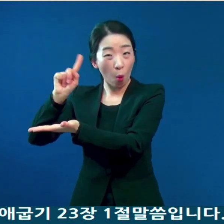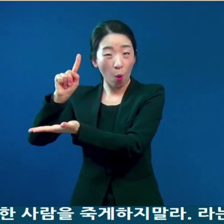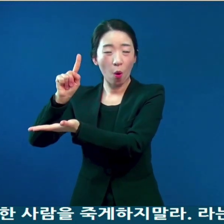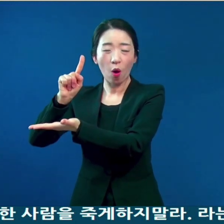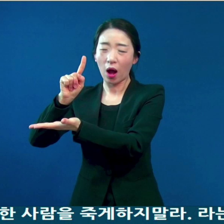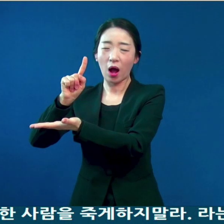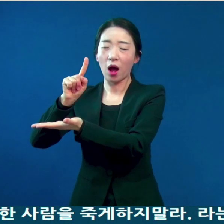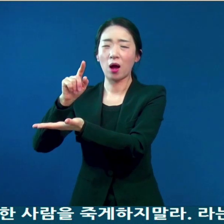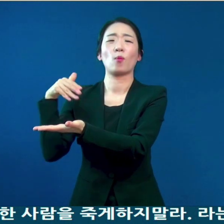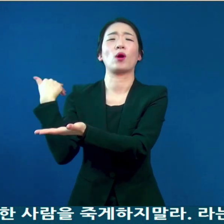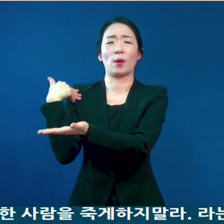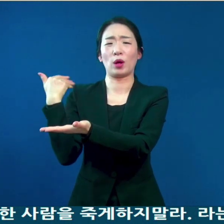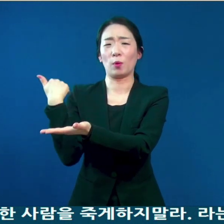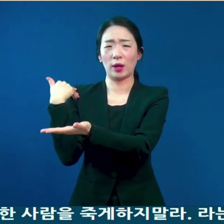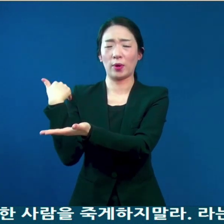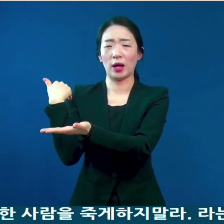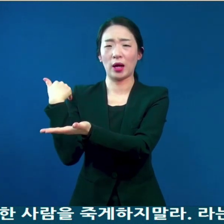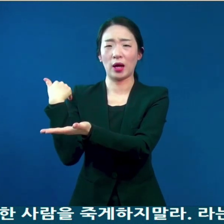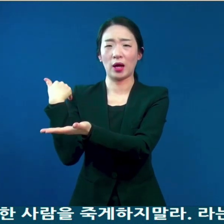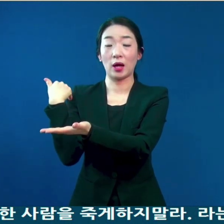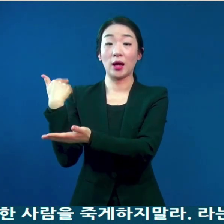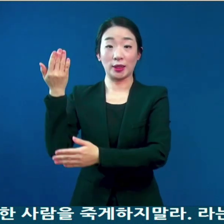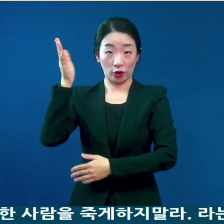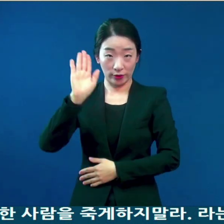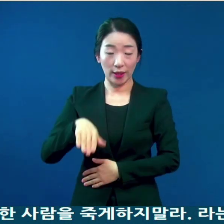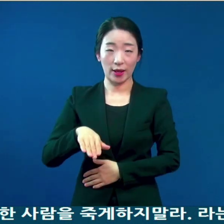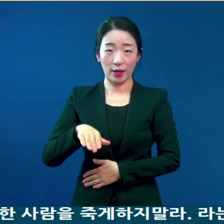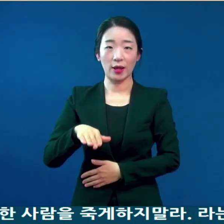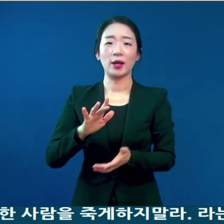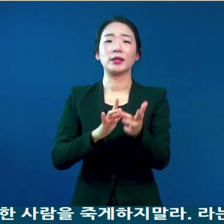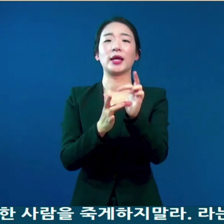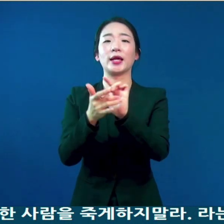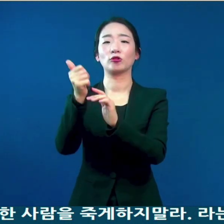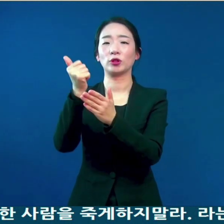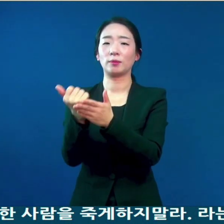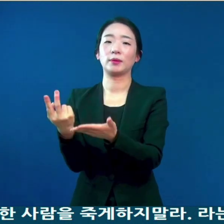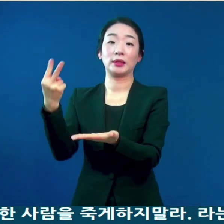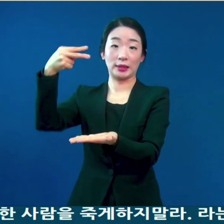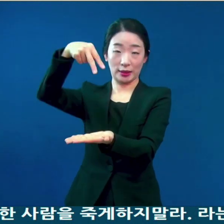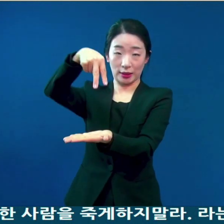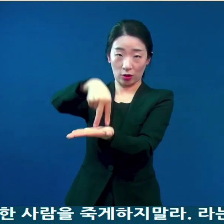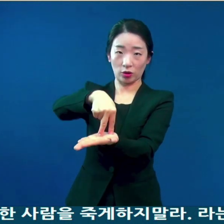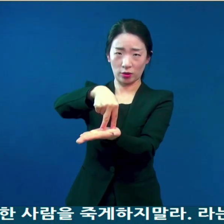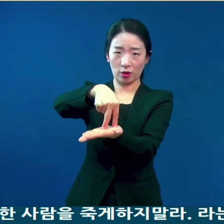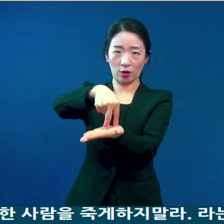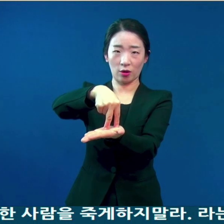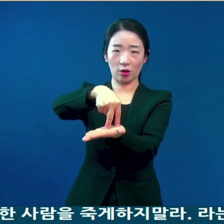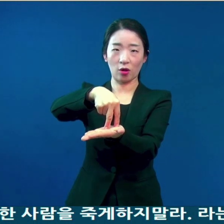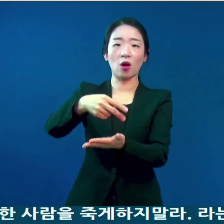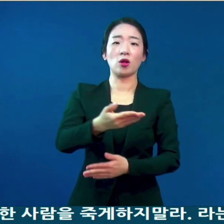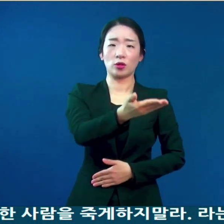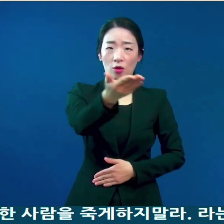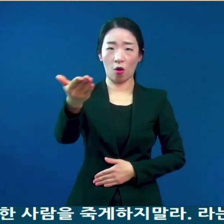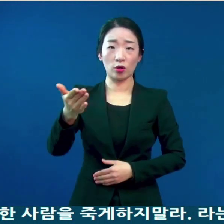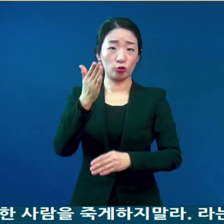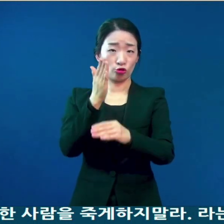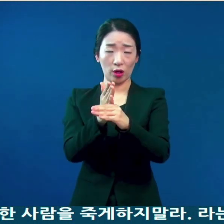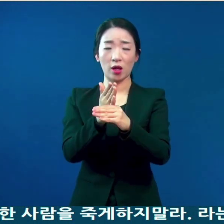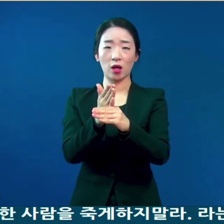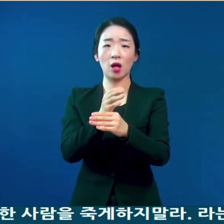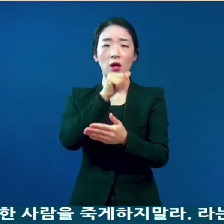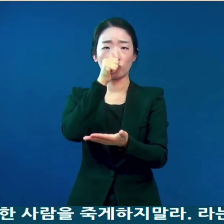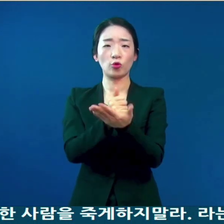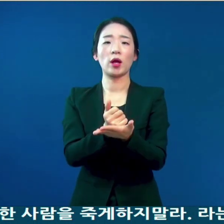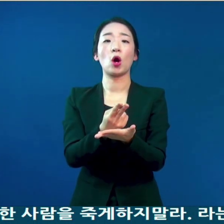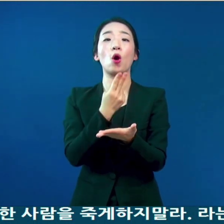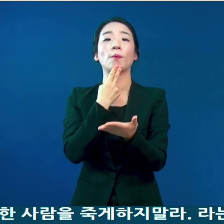글을 별로 관심 안 둔 것 같아요. 그런데 예수님께서 일어서셔서 너희 중에 죄